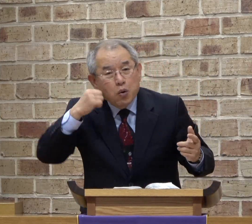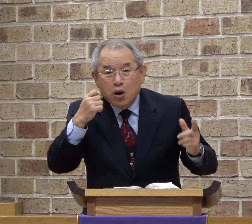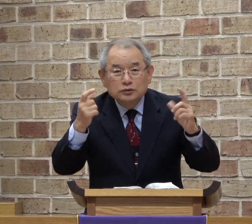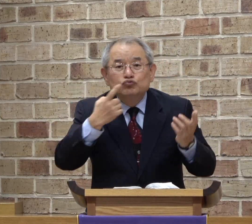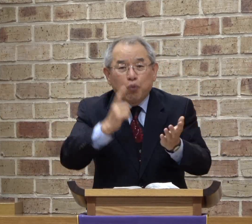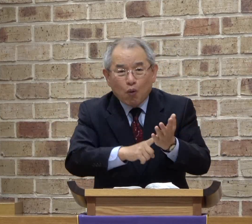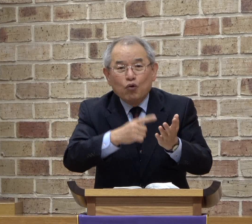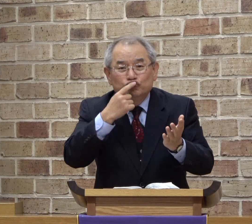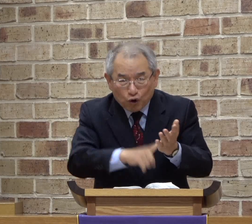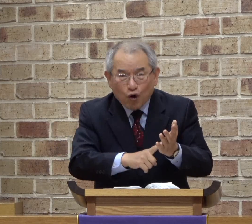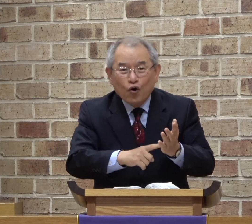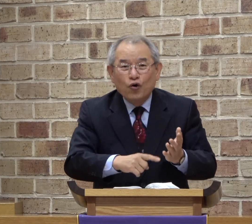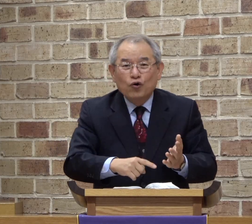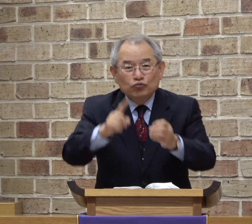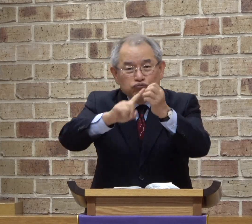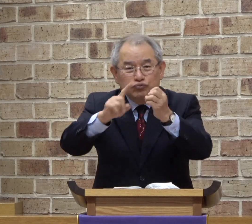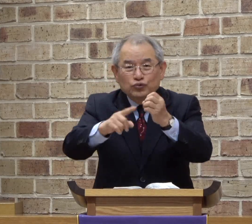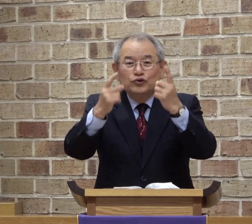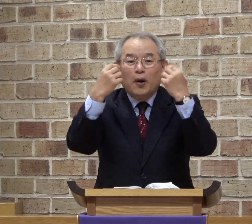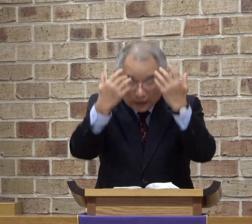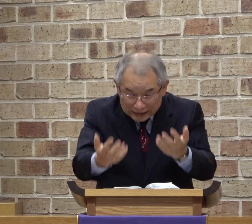여러분, 하나님의 그 사랑을 아십니까?